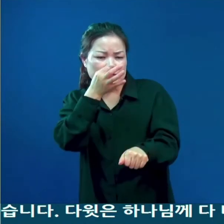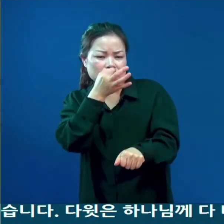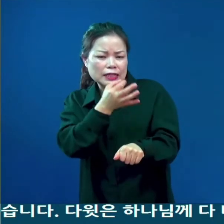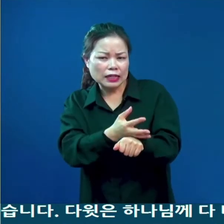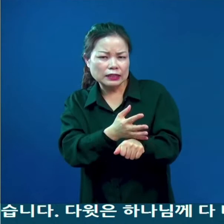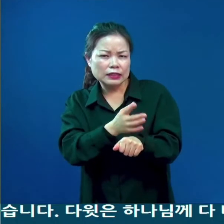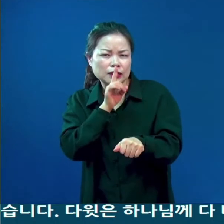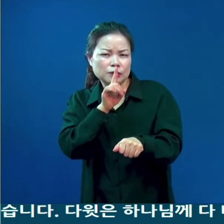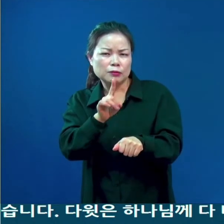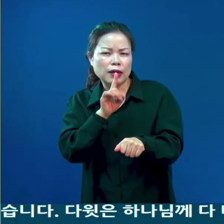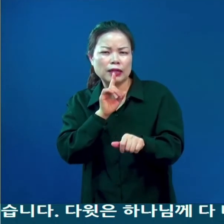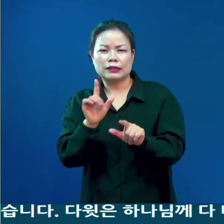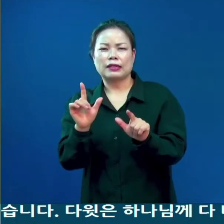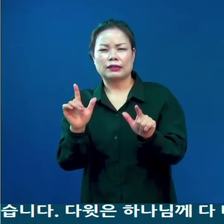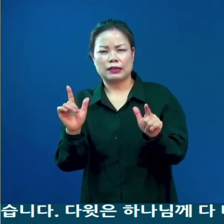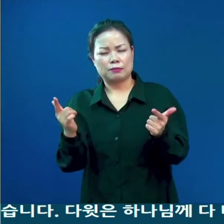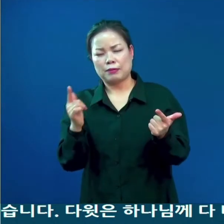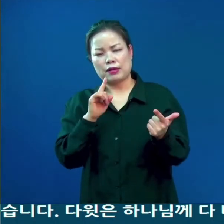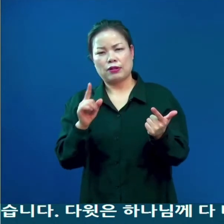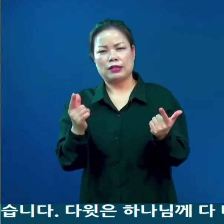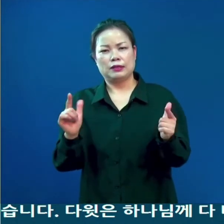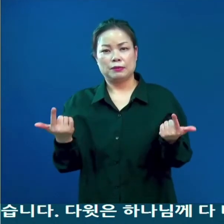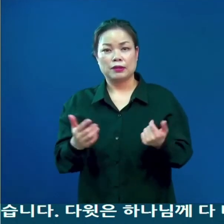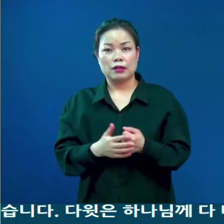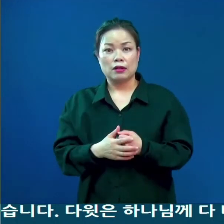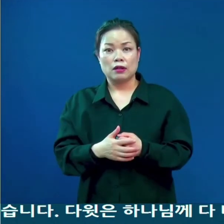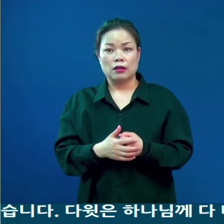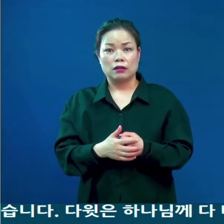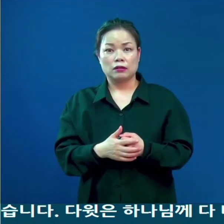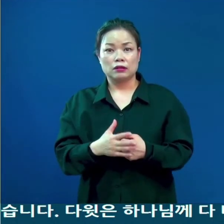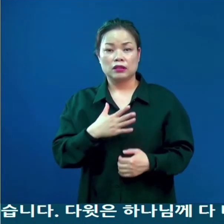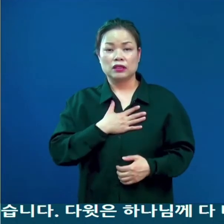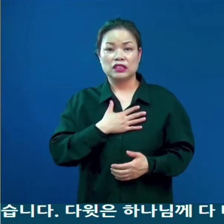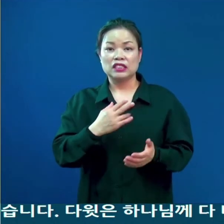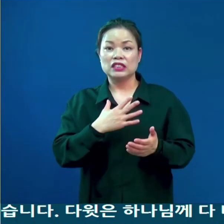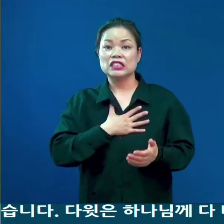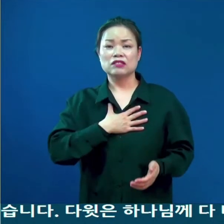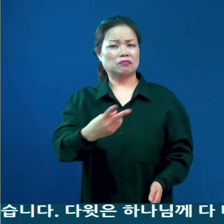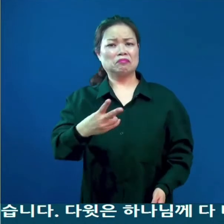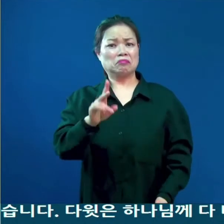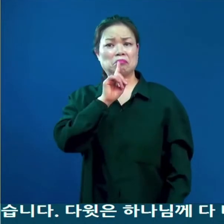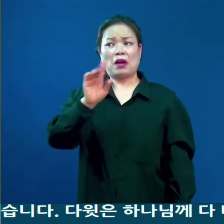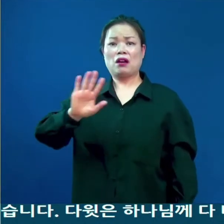입을 열지 않았다는 표현이 아닙니다. 아주 의도적으로 입을 열지 않은 거예요.